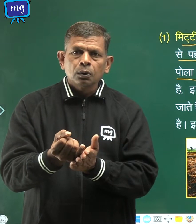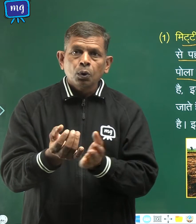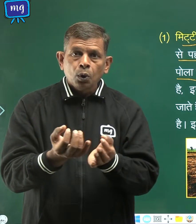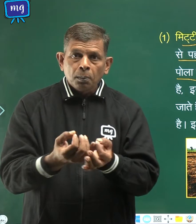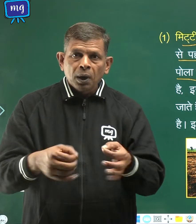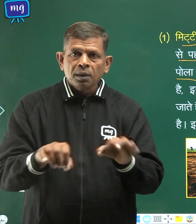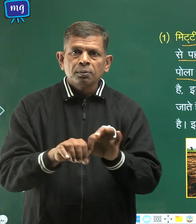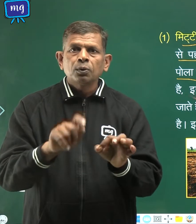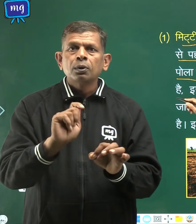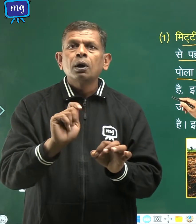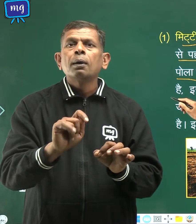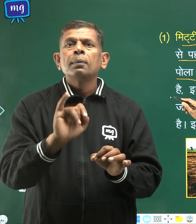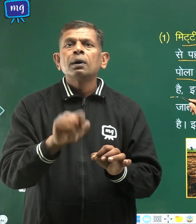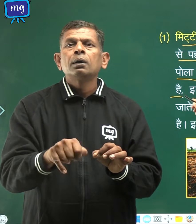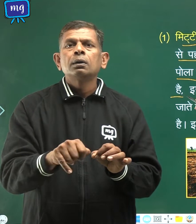महत्वपूर्ण कार्य है।